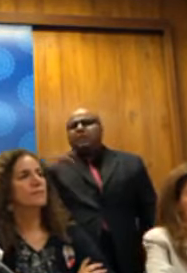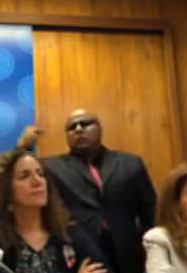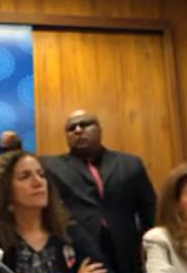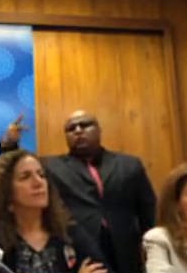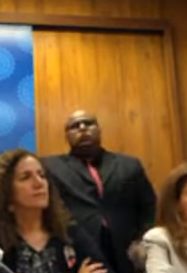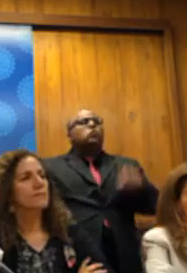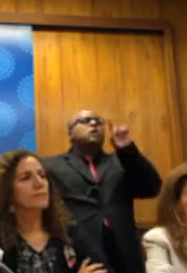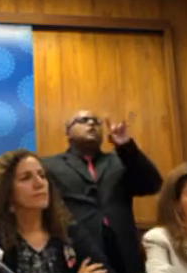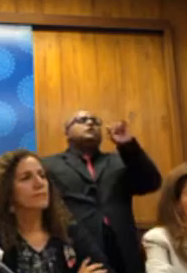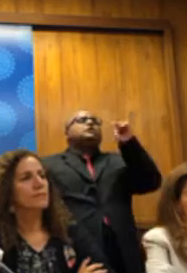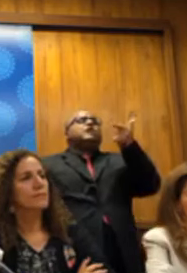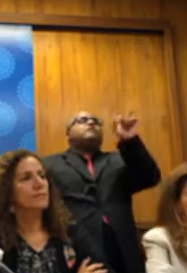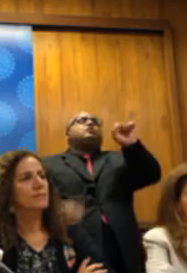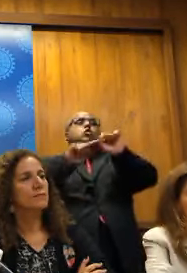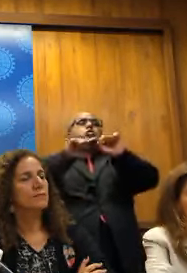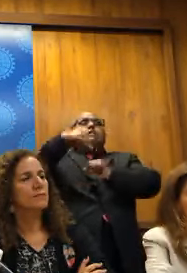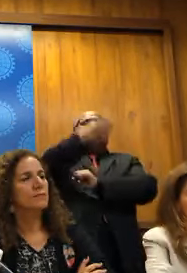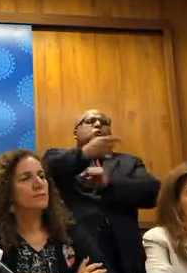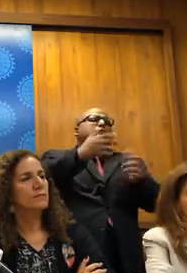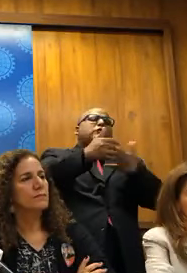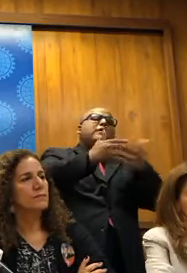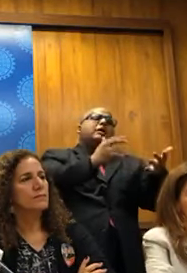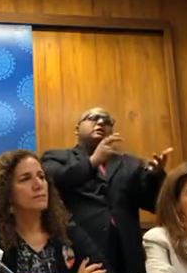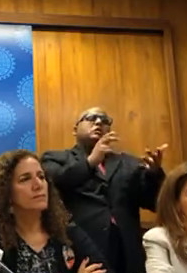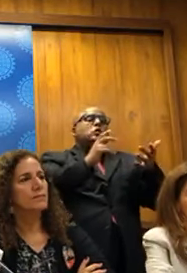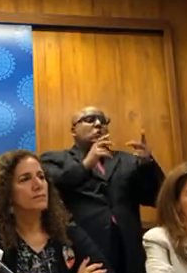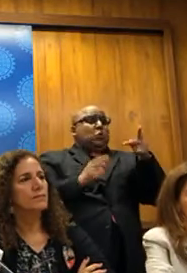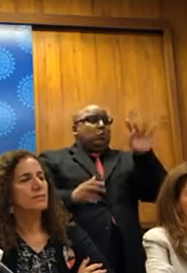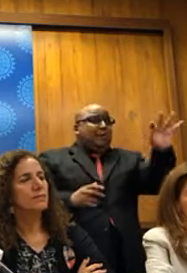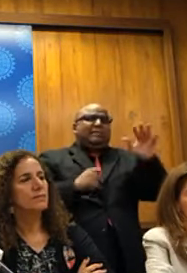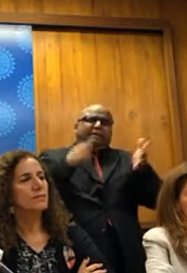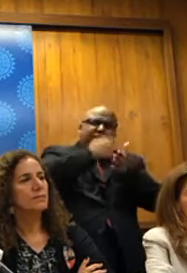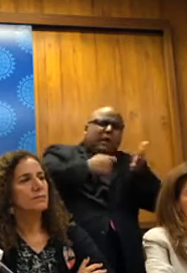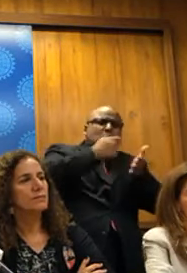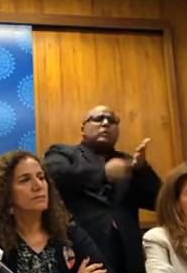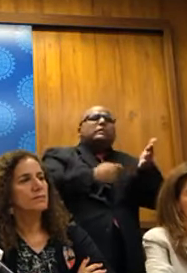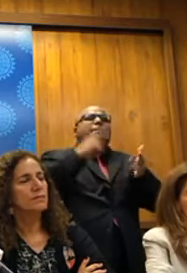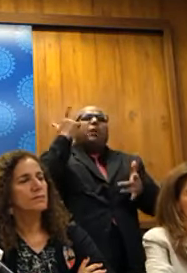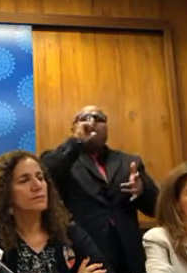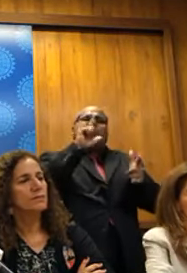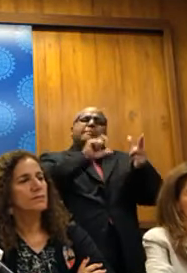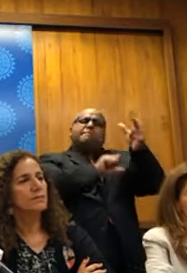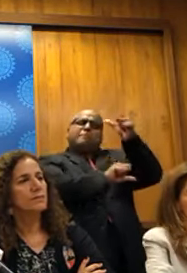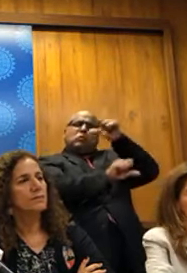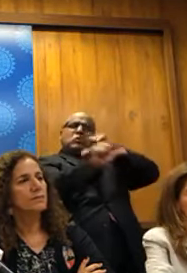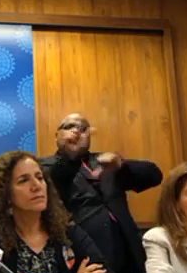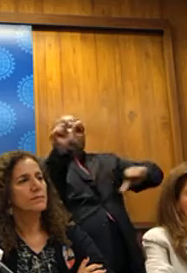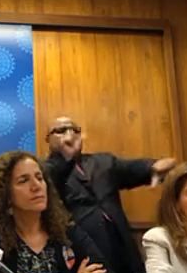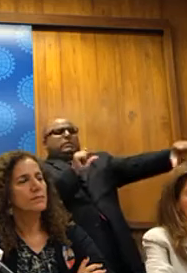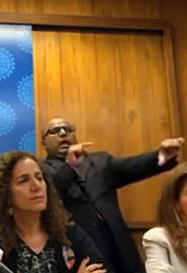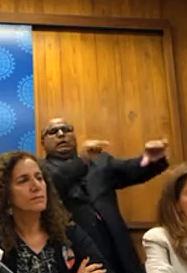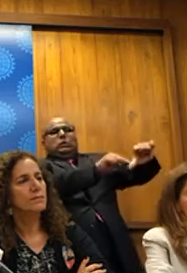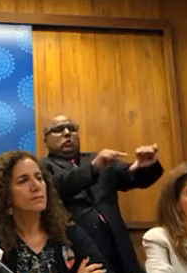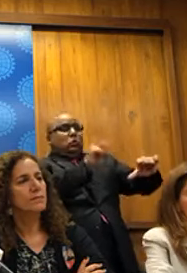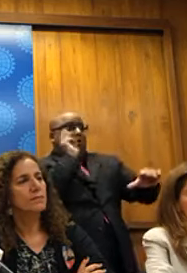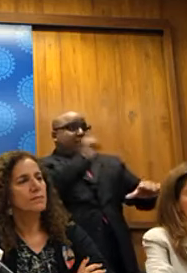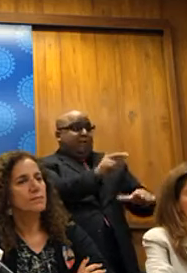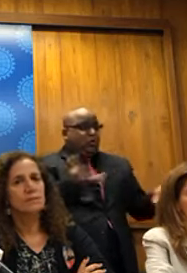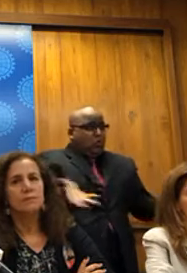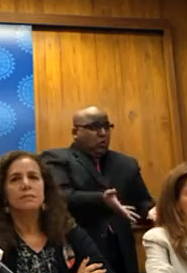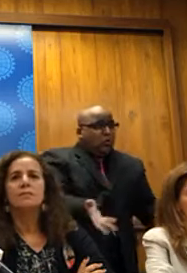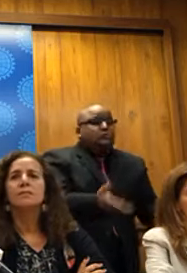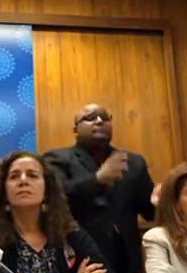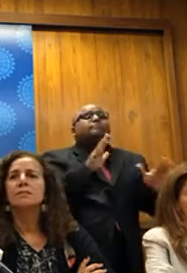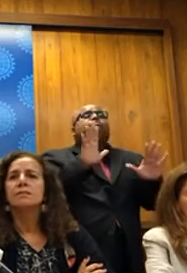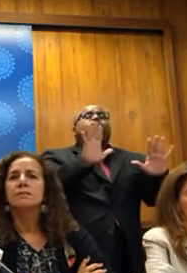do dia 28, independente do resultado, o PT vai lutar até o último momento para reverter o quadro que nós vemos hoje, mas quais